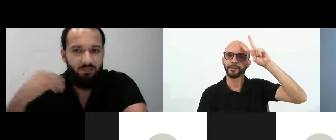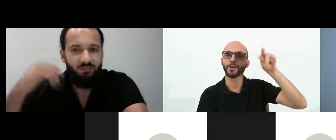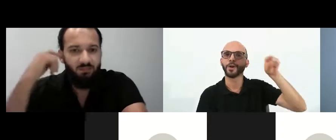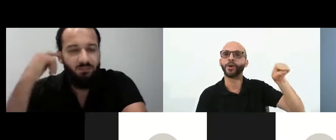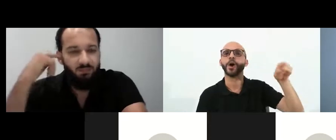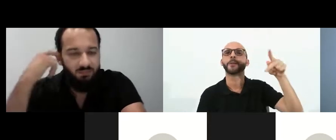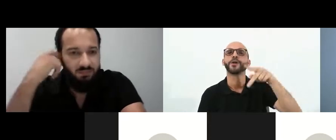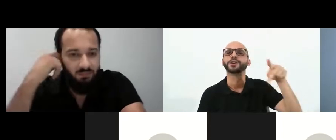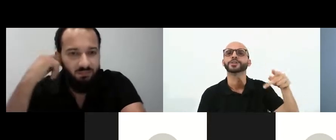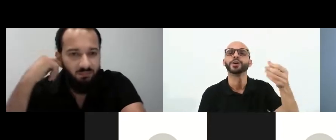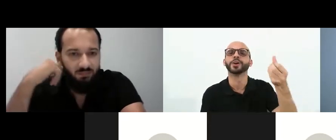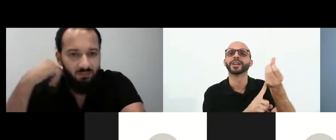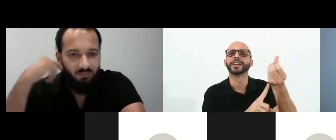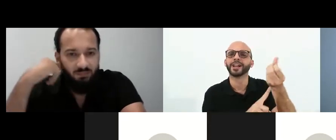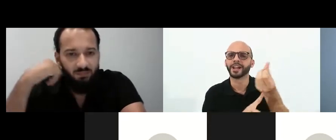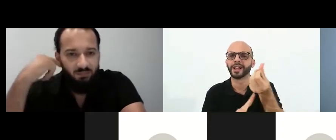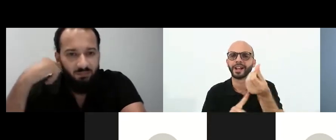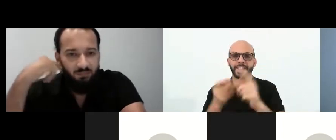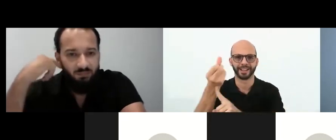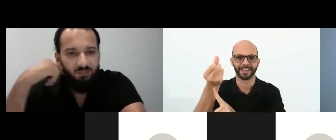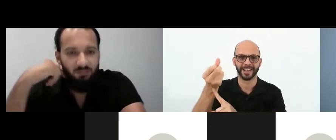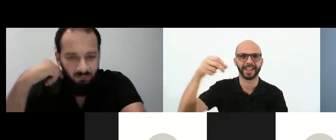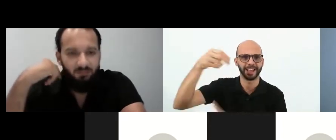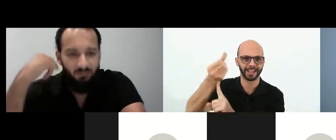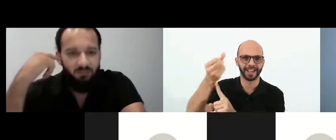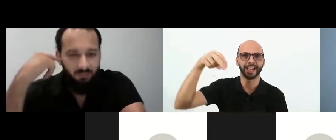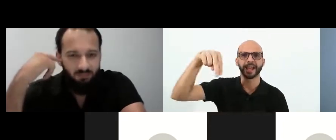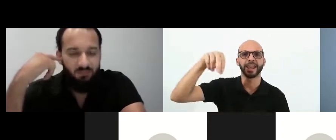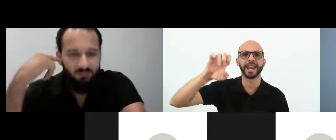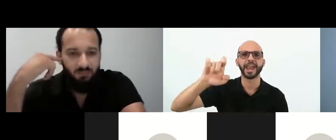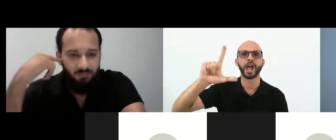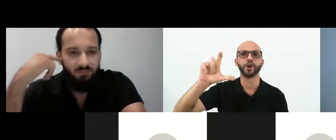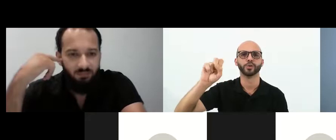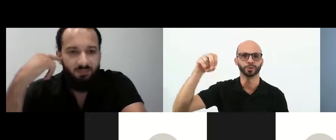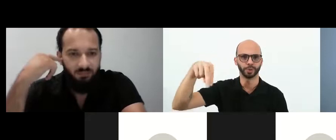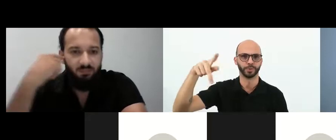anos atrás, eu me recordo que o professor Nelson